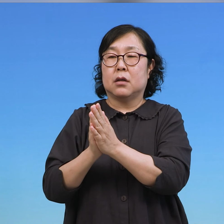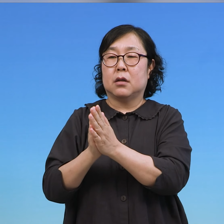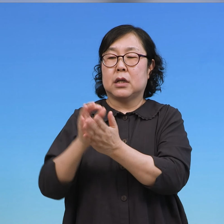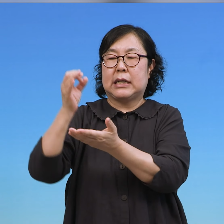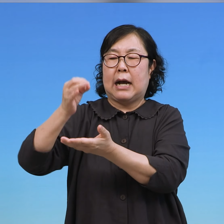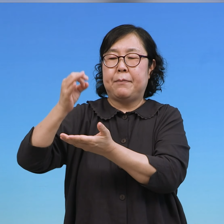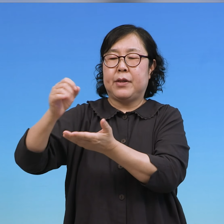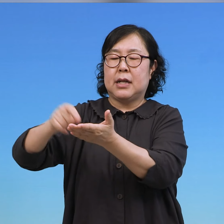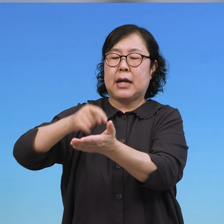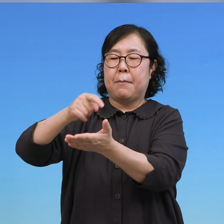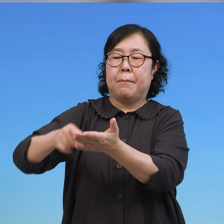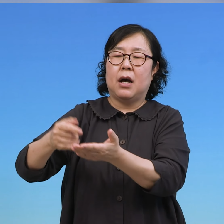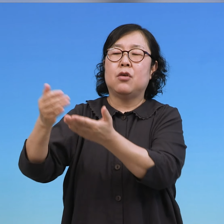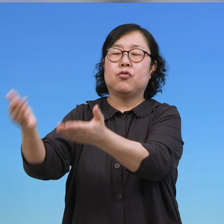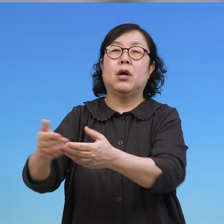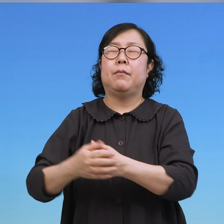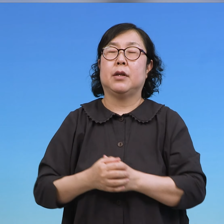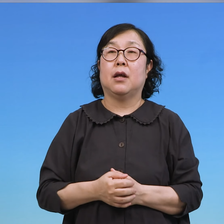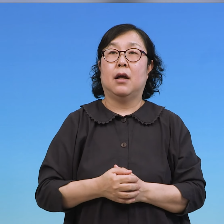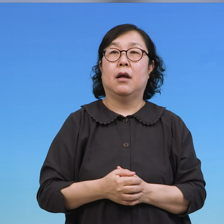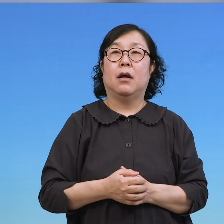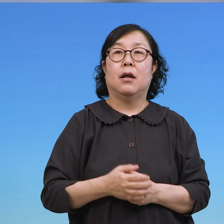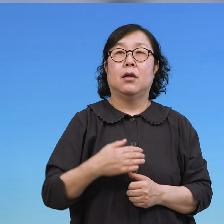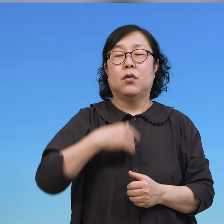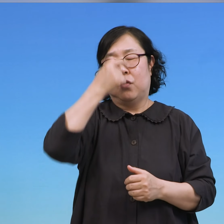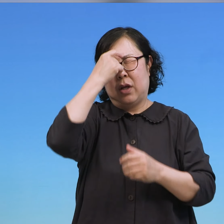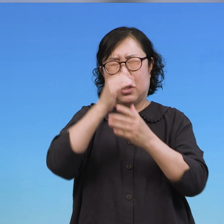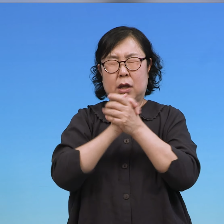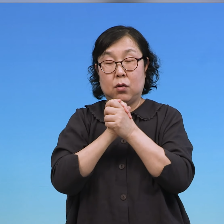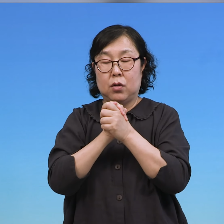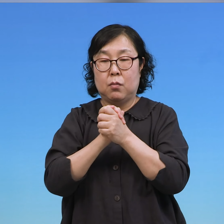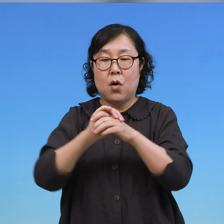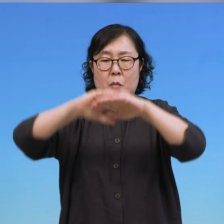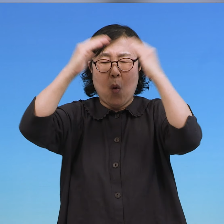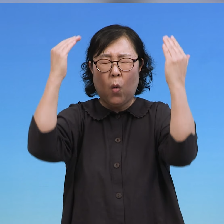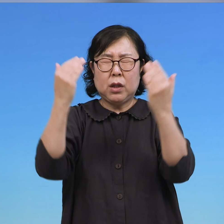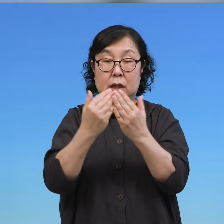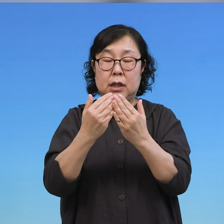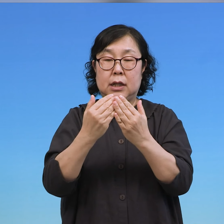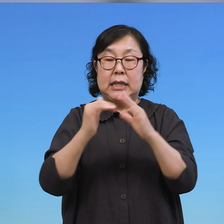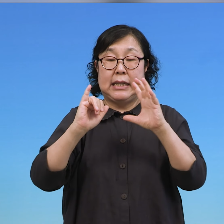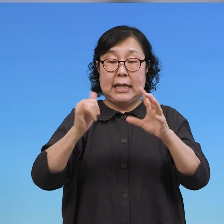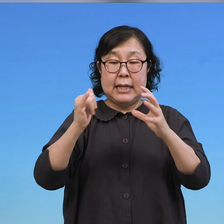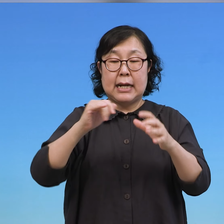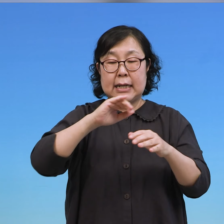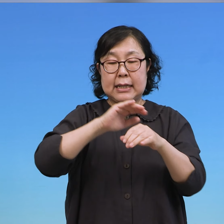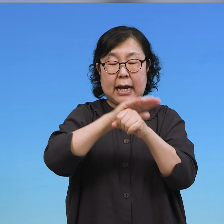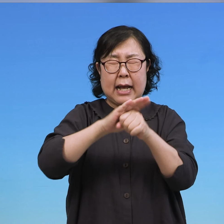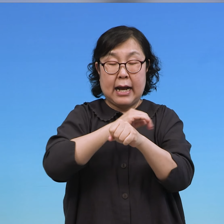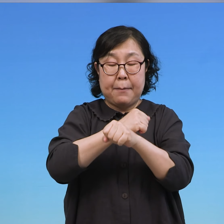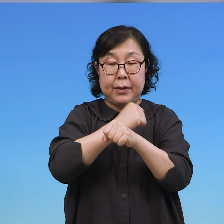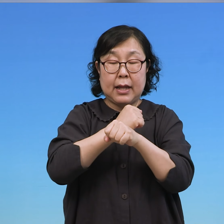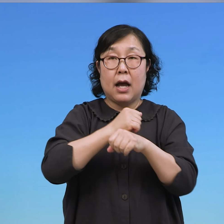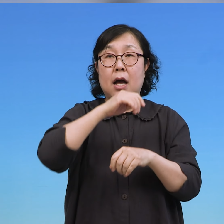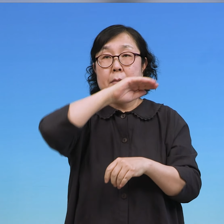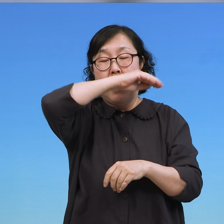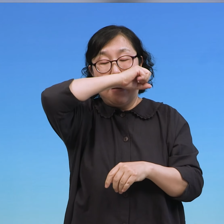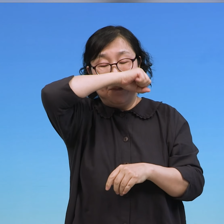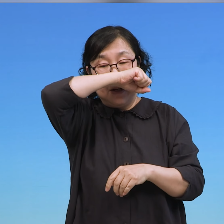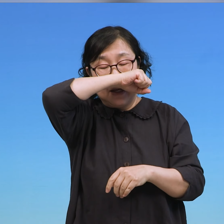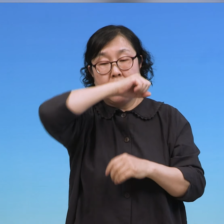거 아시죠? 온 세상을 다 사랑해요. 특히 아프리카, 북한